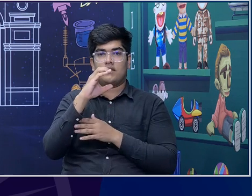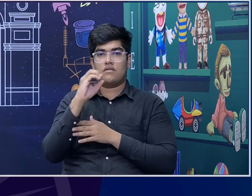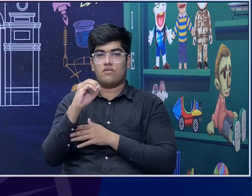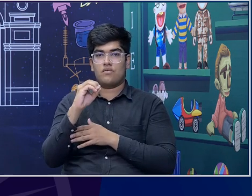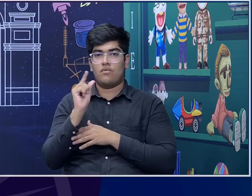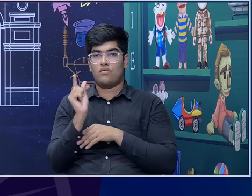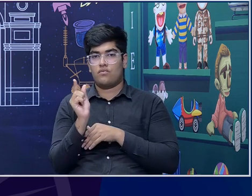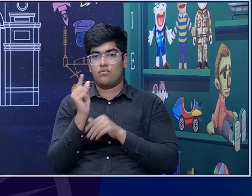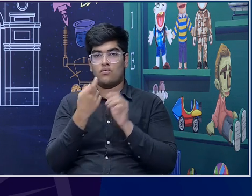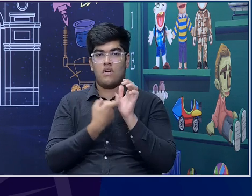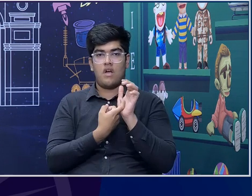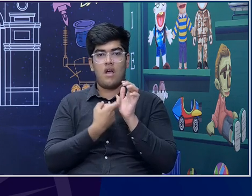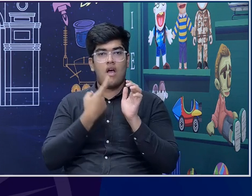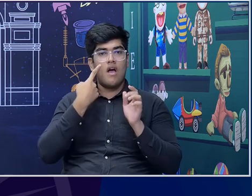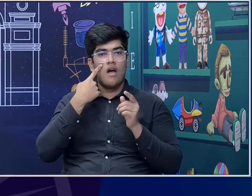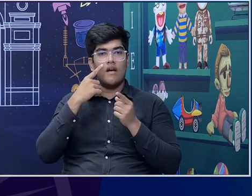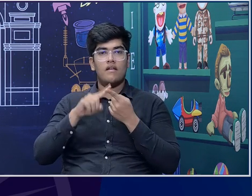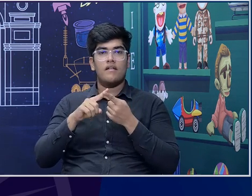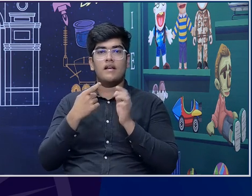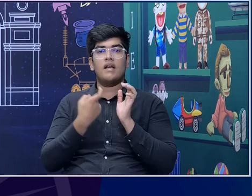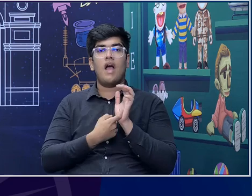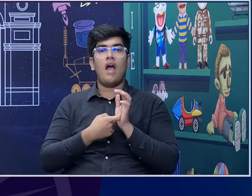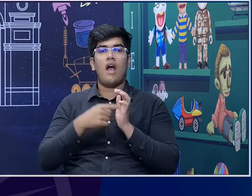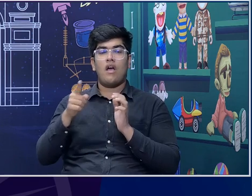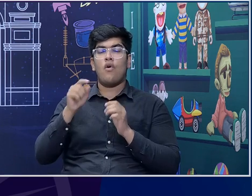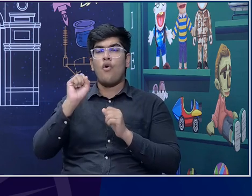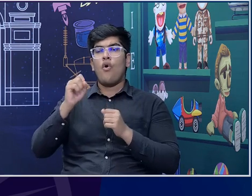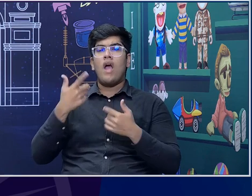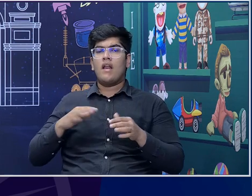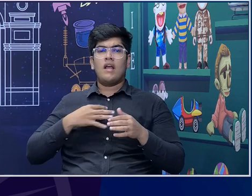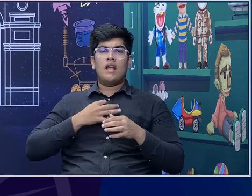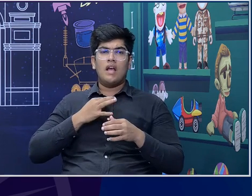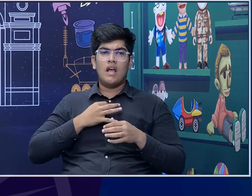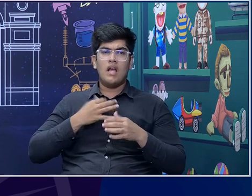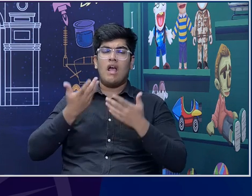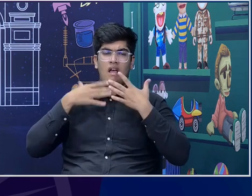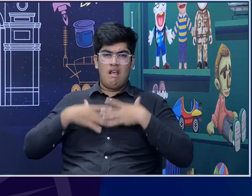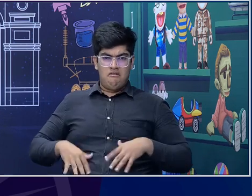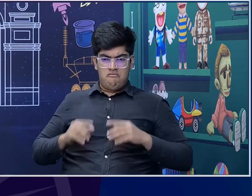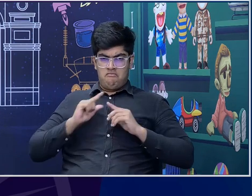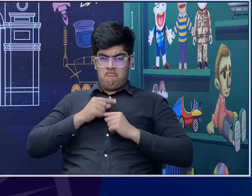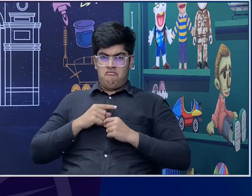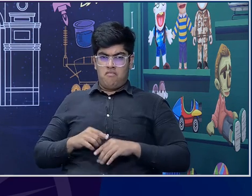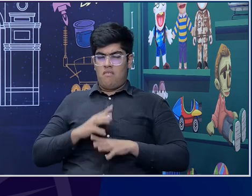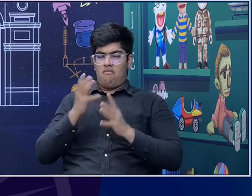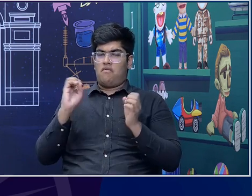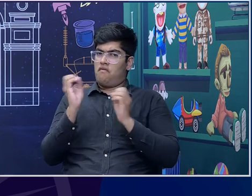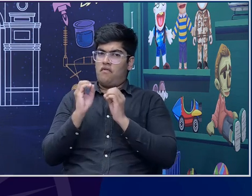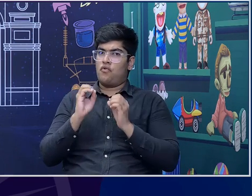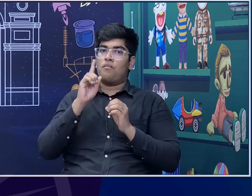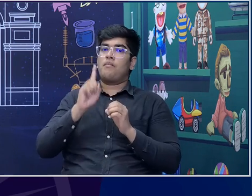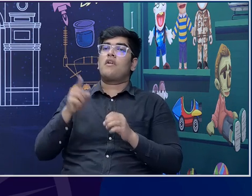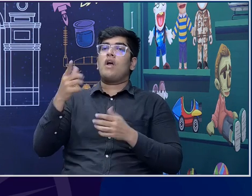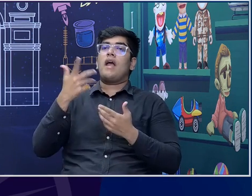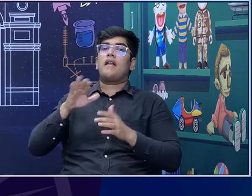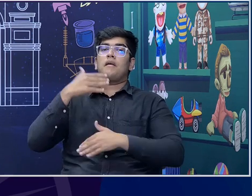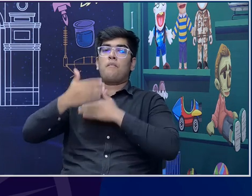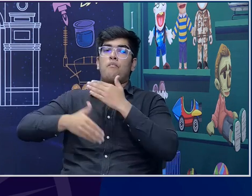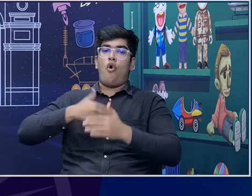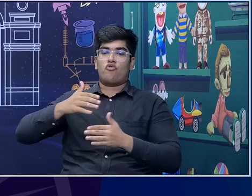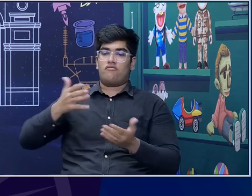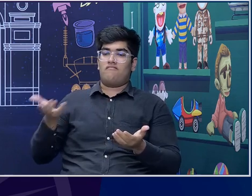कभी-कभी कुछ समान आता है तो उन्होंने कोई ड्रेस नहीं पहनी होती, खाकी वर्दी नहीं पहनी लेकिन वो हमारे लिए कोई पार्सल लाते